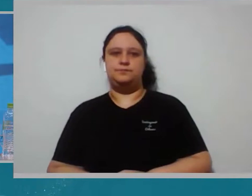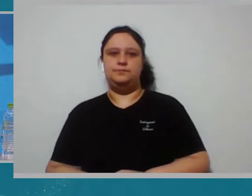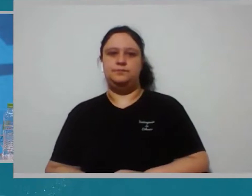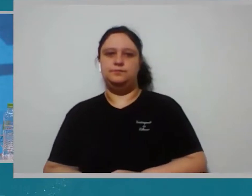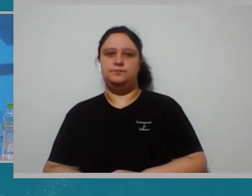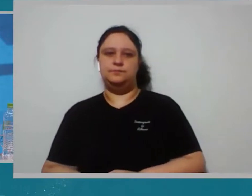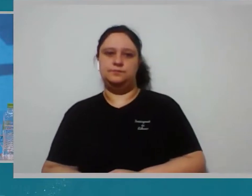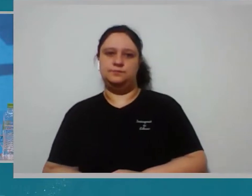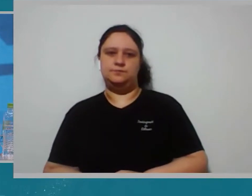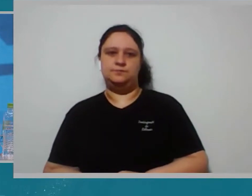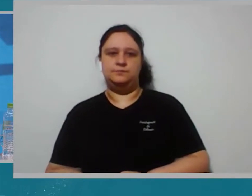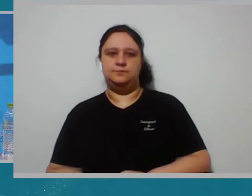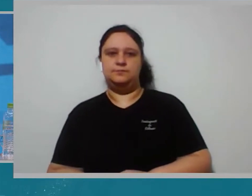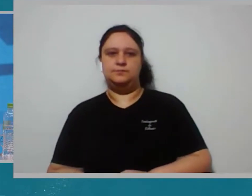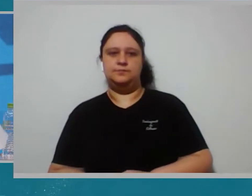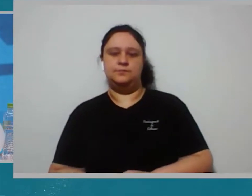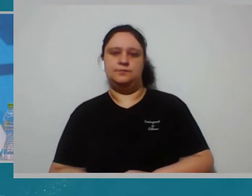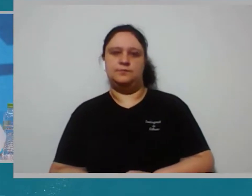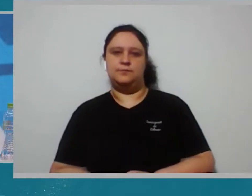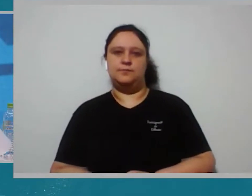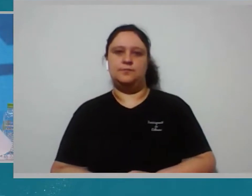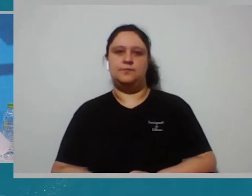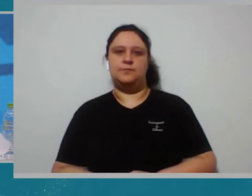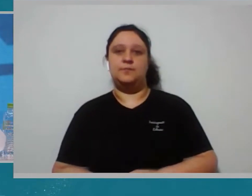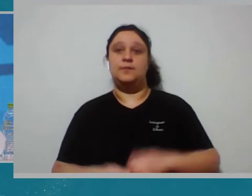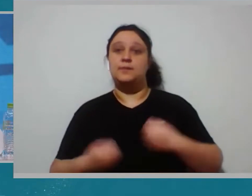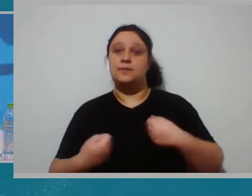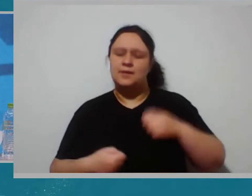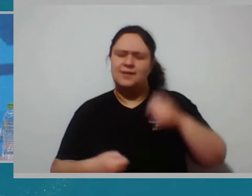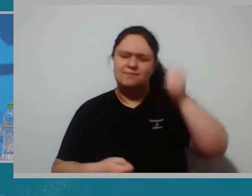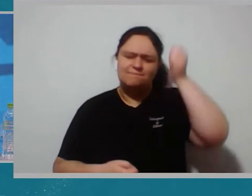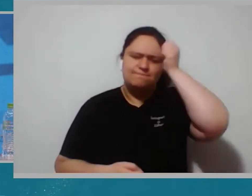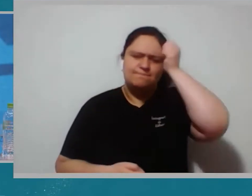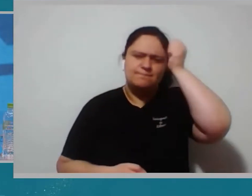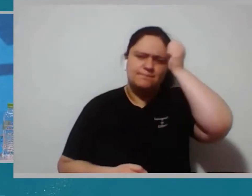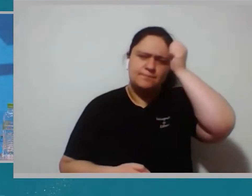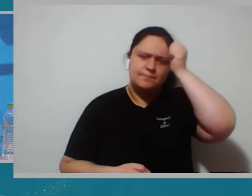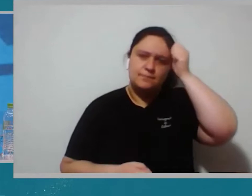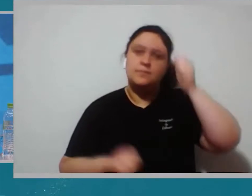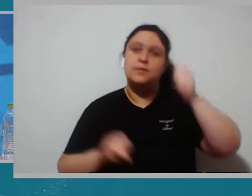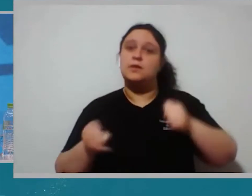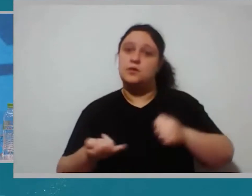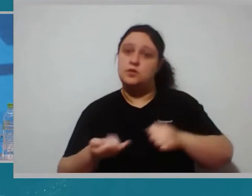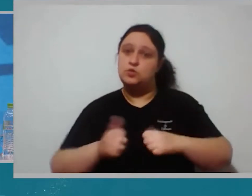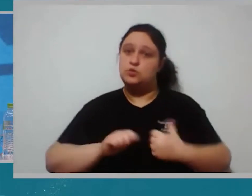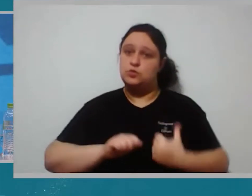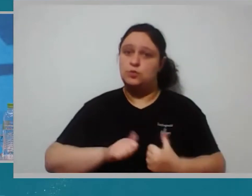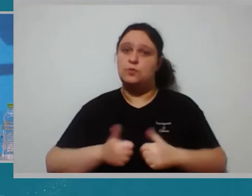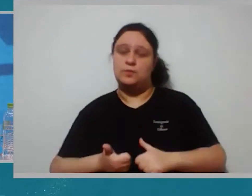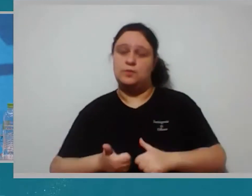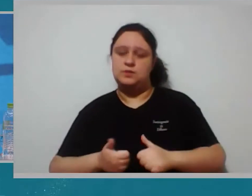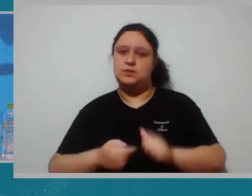de arrependimento. Isso é o que o João Batista pregava, né?